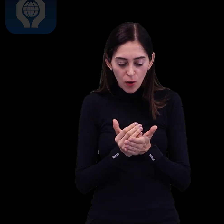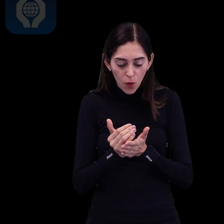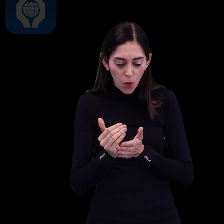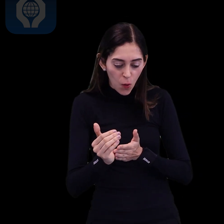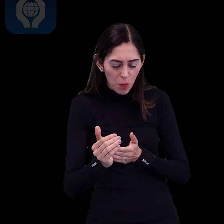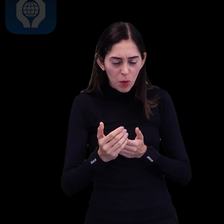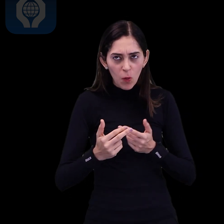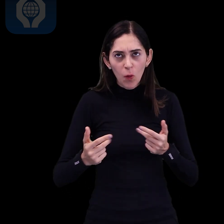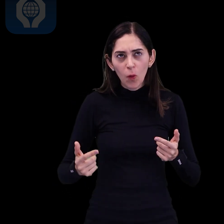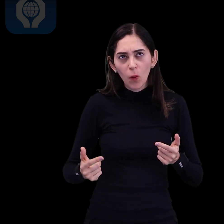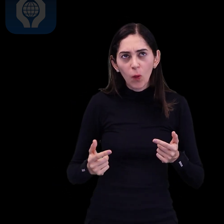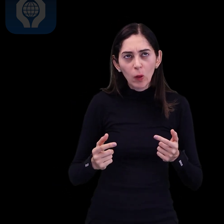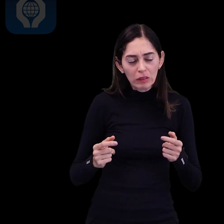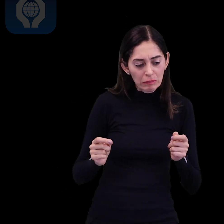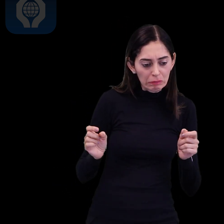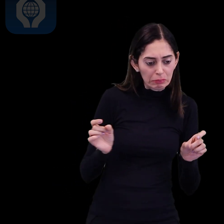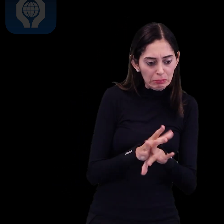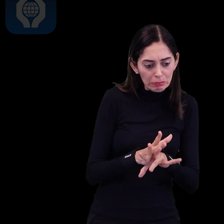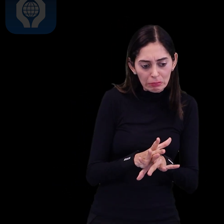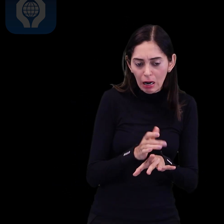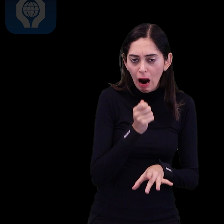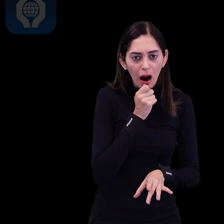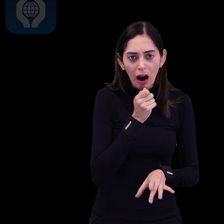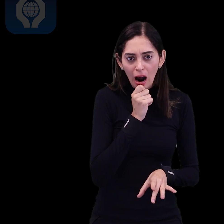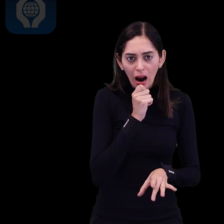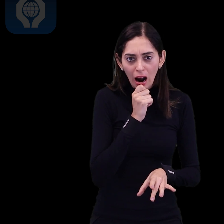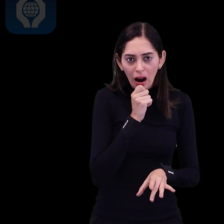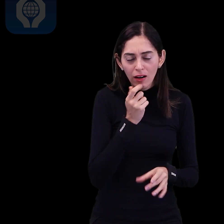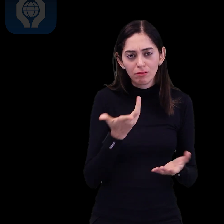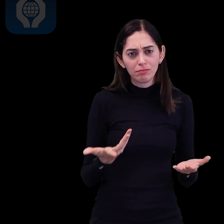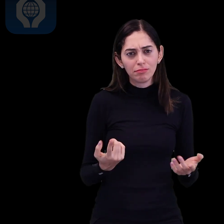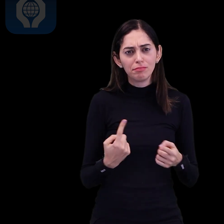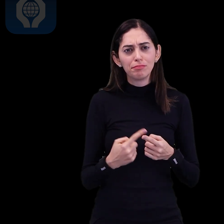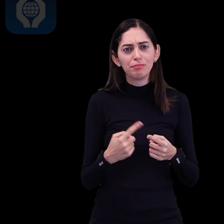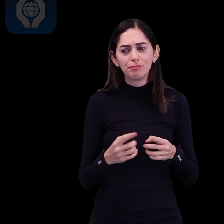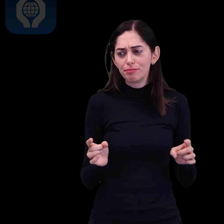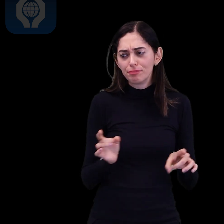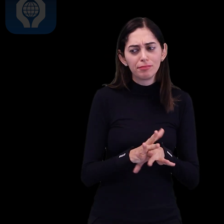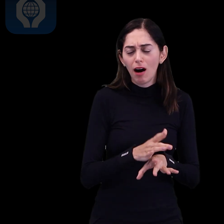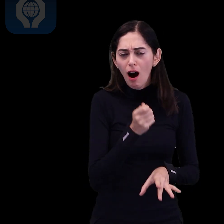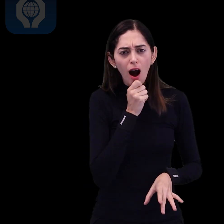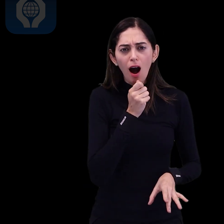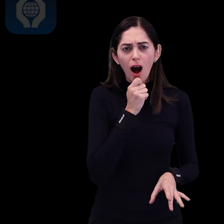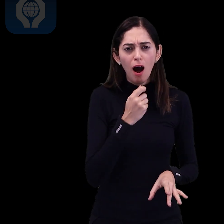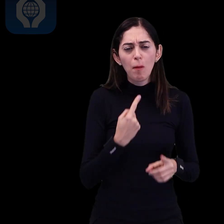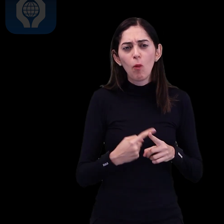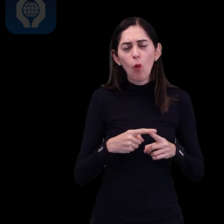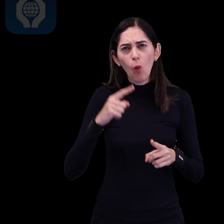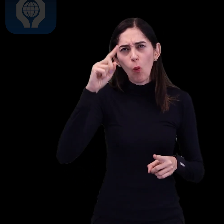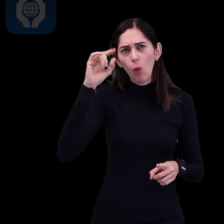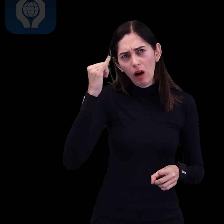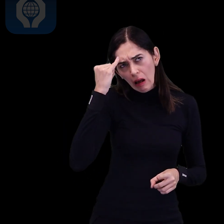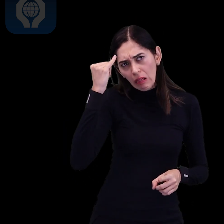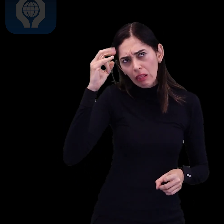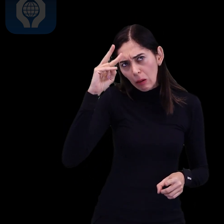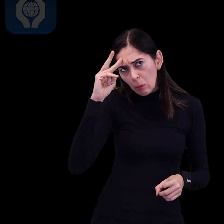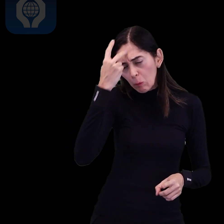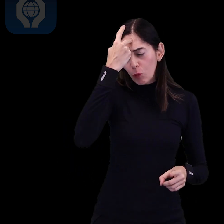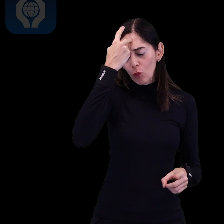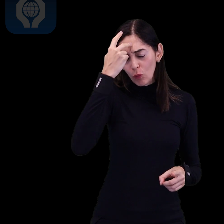a fazer recentemente e não terminou? Por que você não terminou o que começou? Você mudou de ideia?